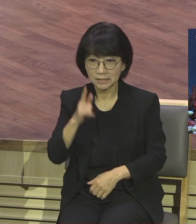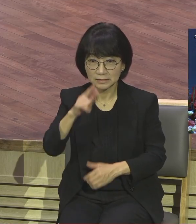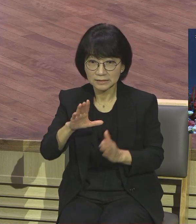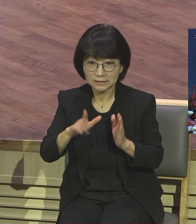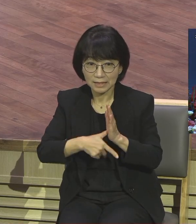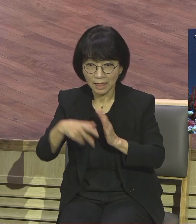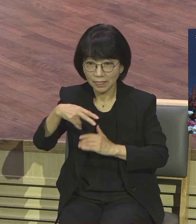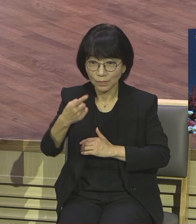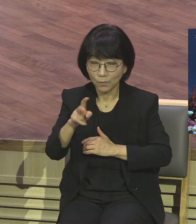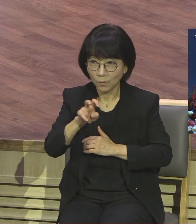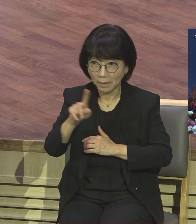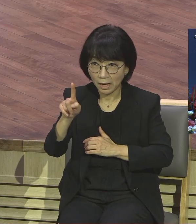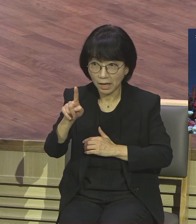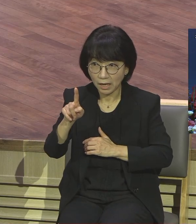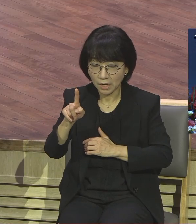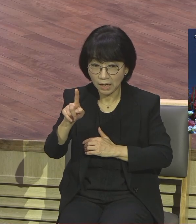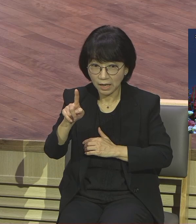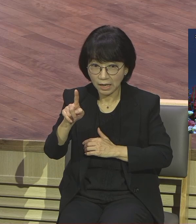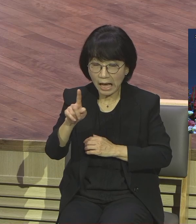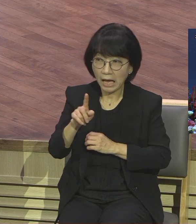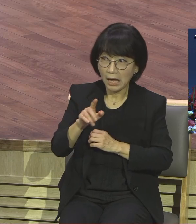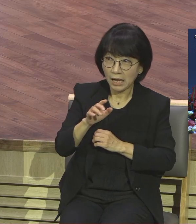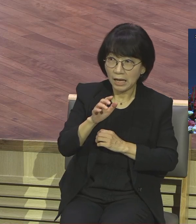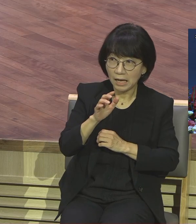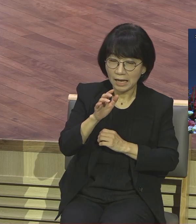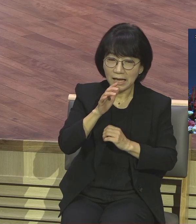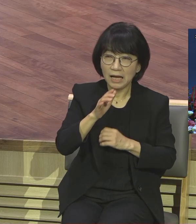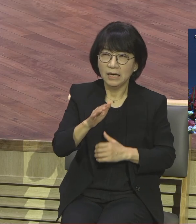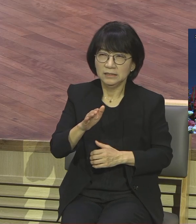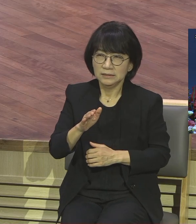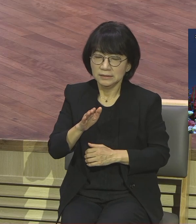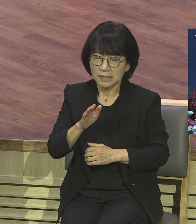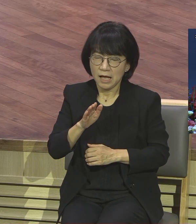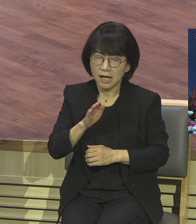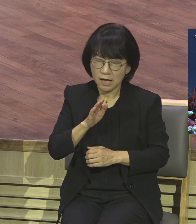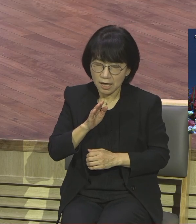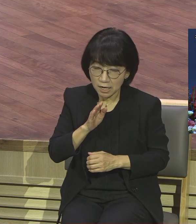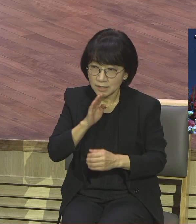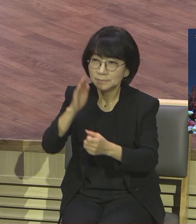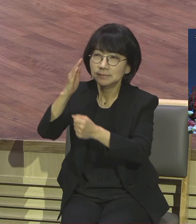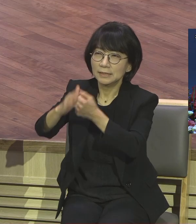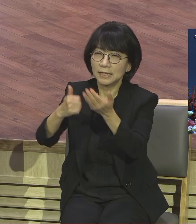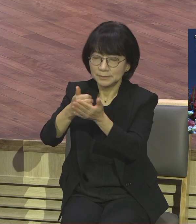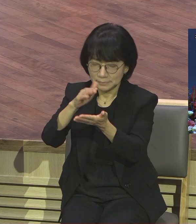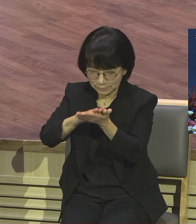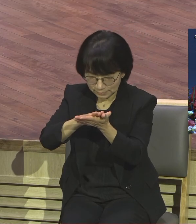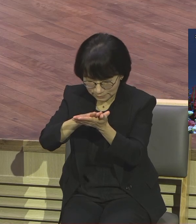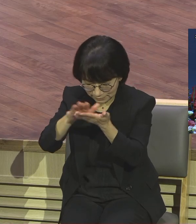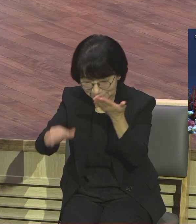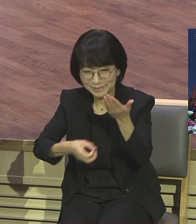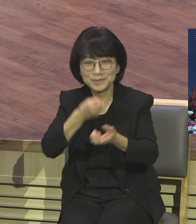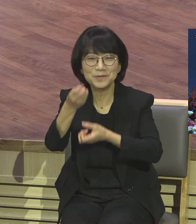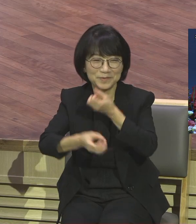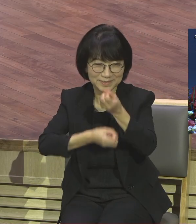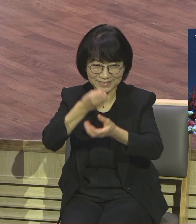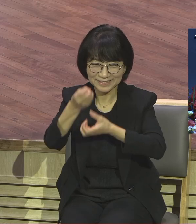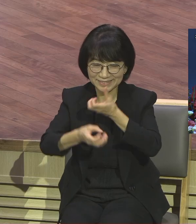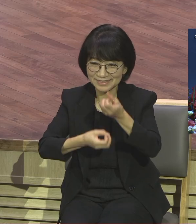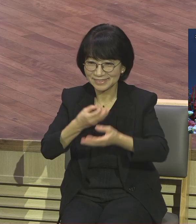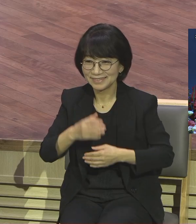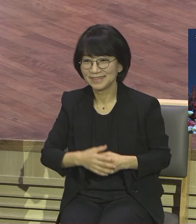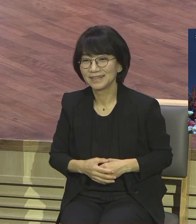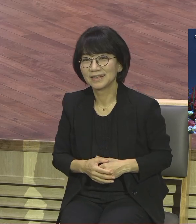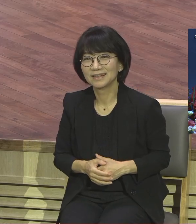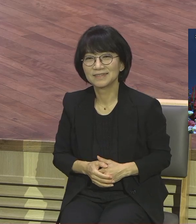그제서야 도마가 뭐랍니까? 참 하나님이시라고 고백을 그때 합니다. 예수님은 참